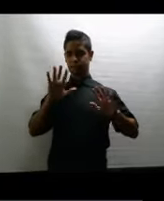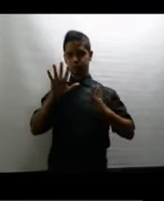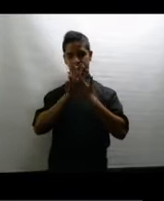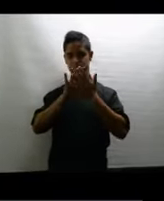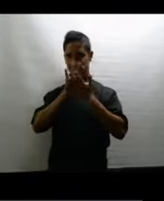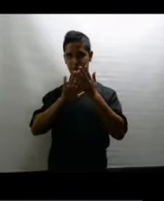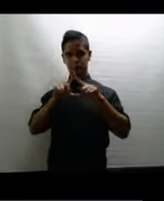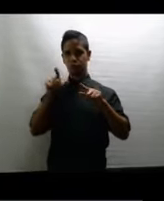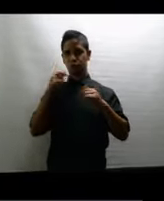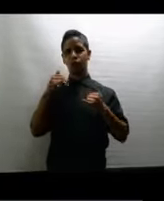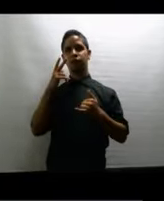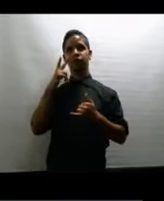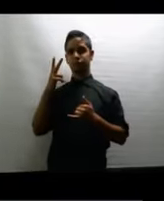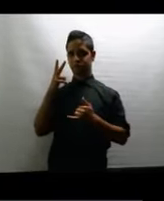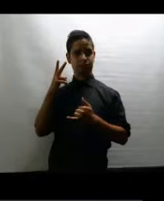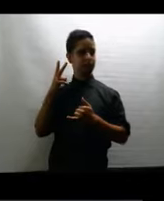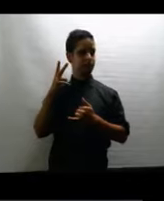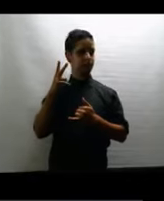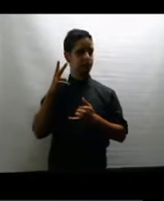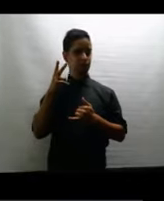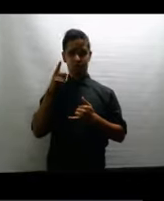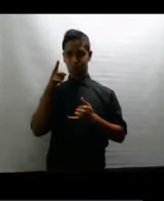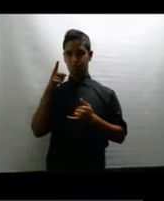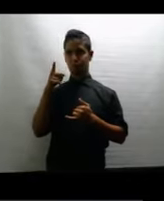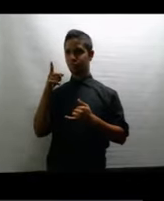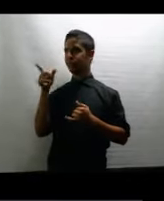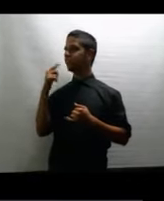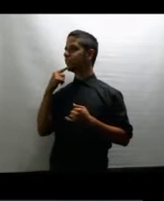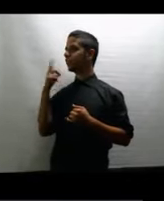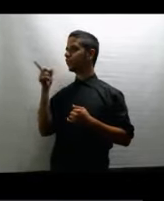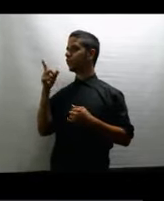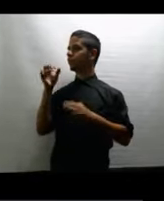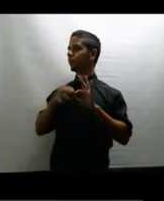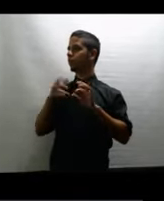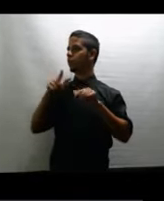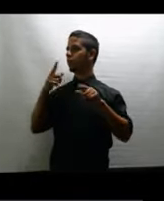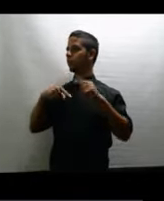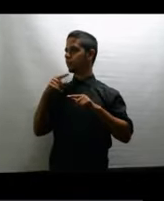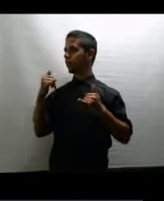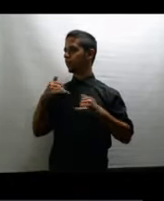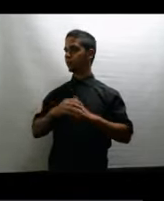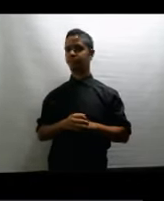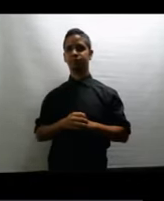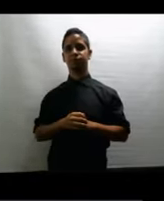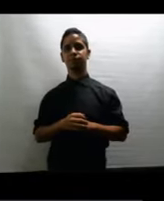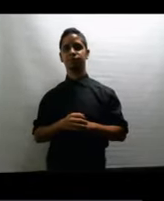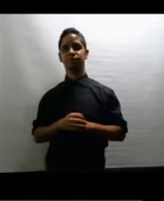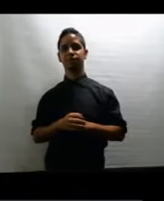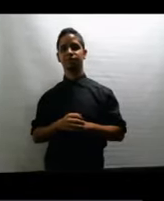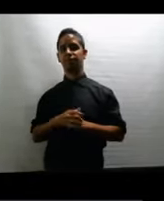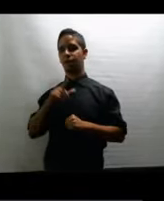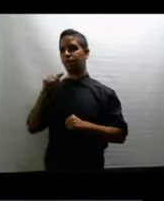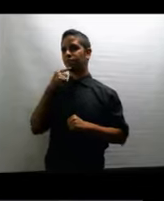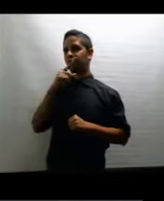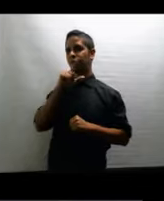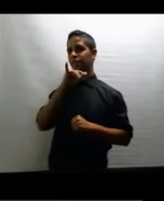tú ahora estás qué haciendo señas. De pata. Señas. Dice Javier. Hoy ya digo Nancy, dice. Pantoja y Adriana Millán.